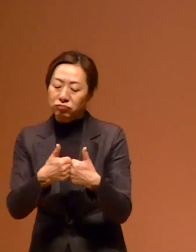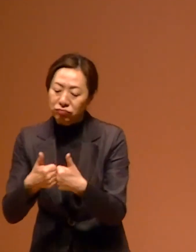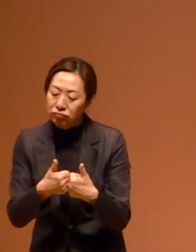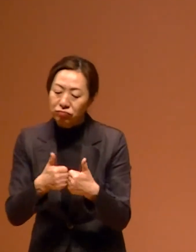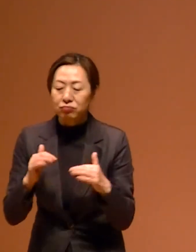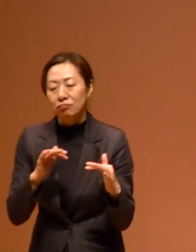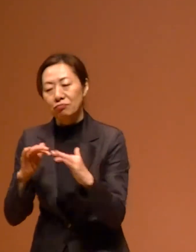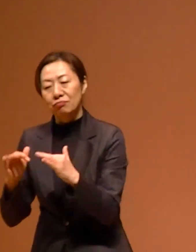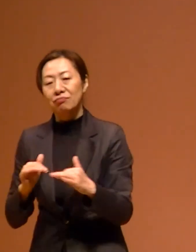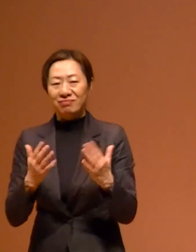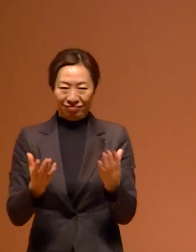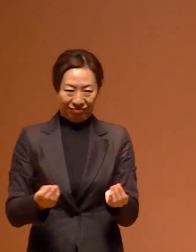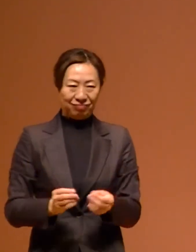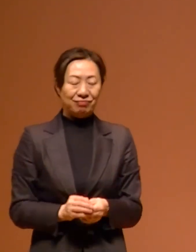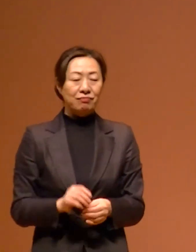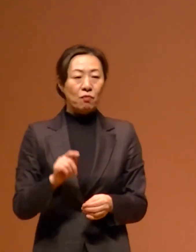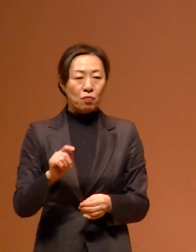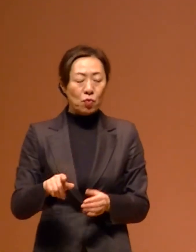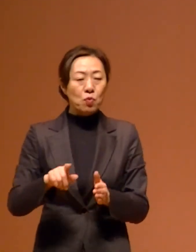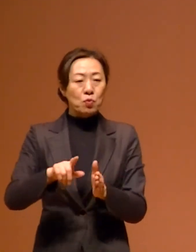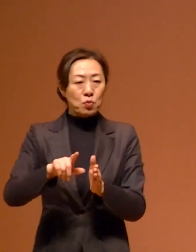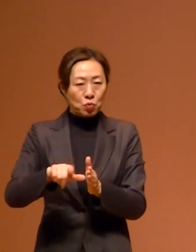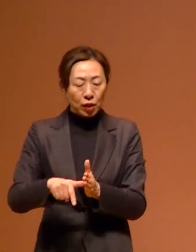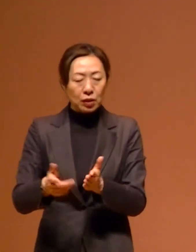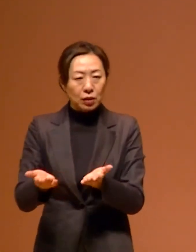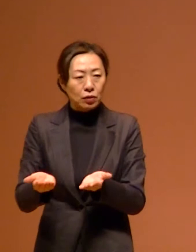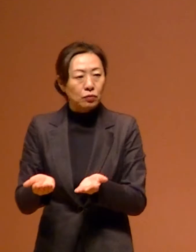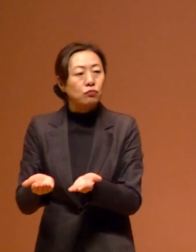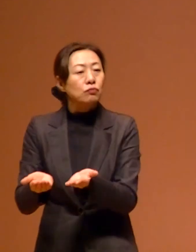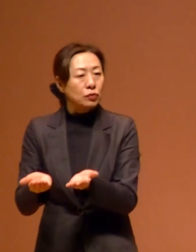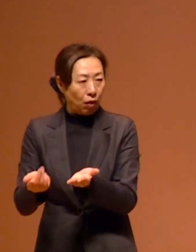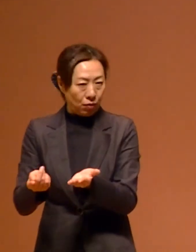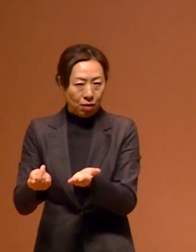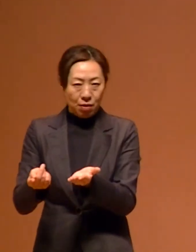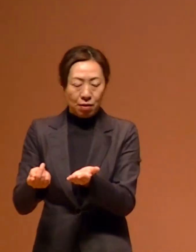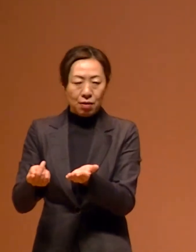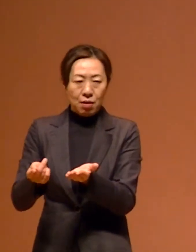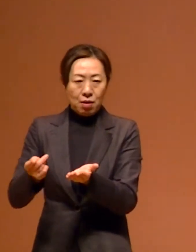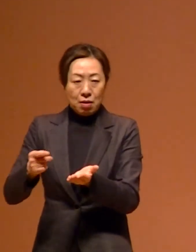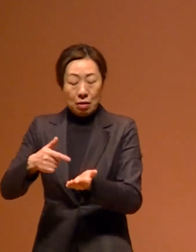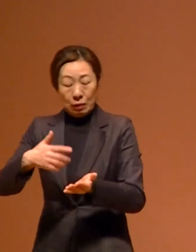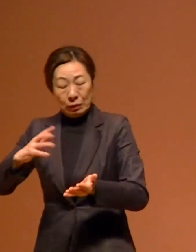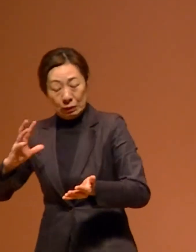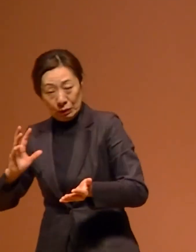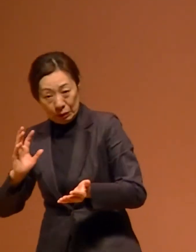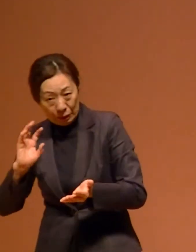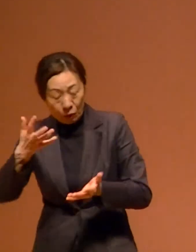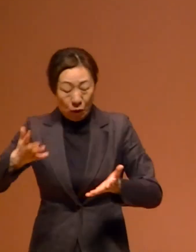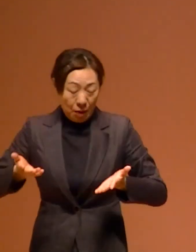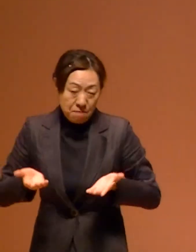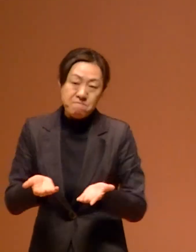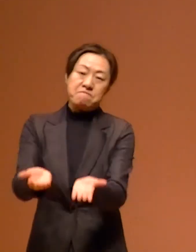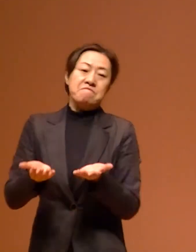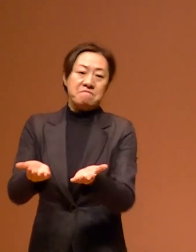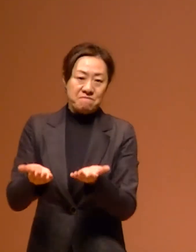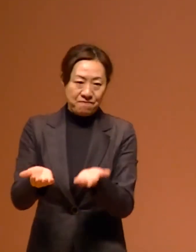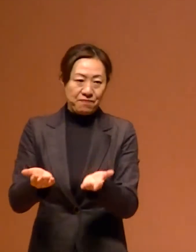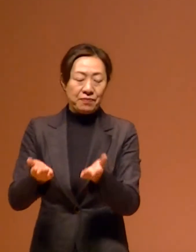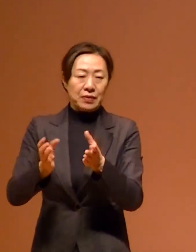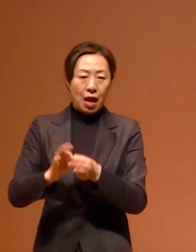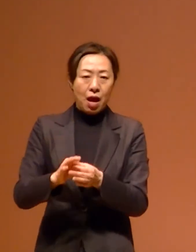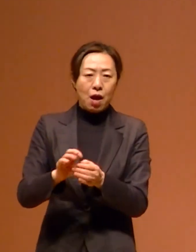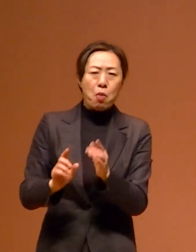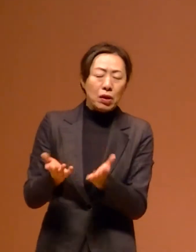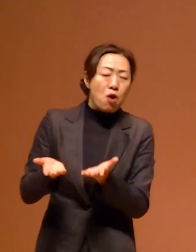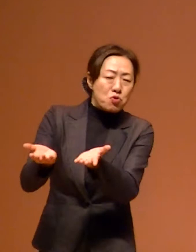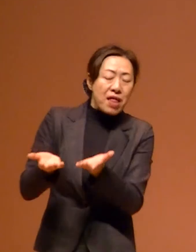ました。でそこに地震が揺れて、もうすごい揺れだったんで、とりあえず揺れてる